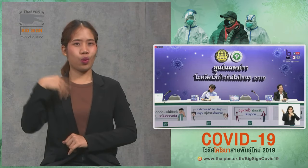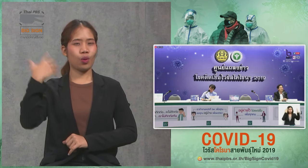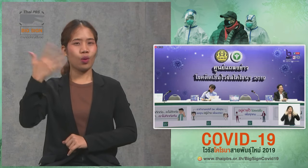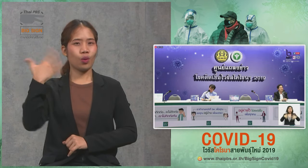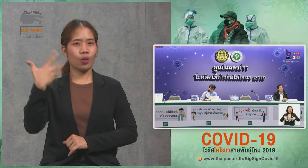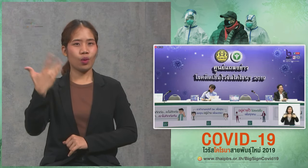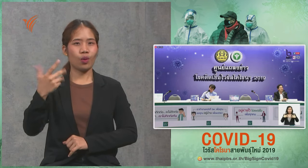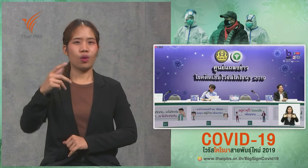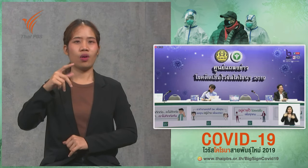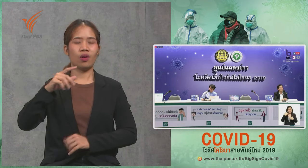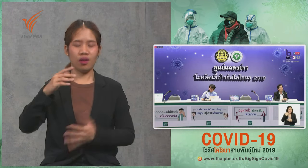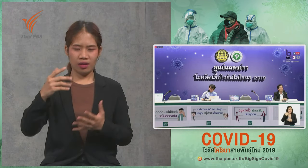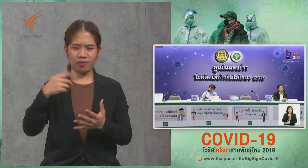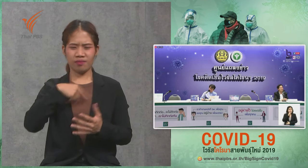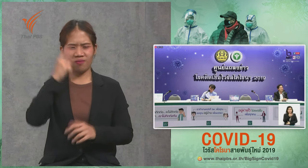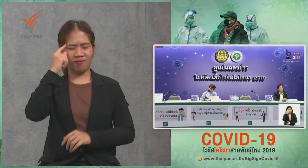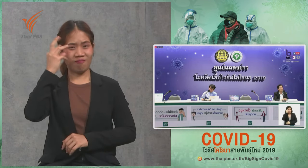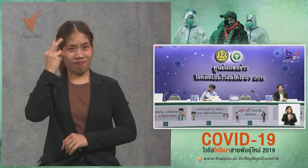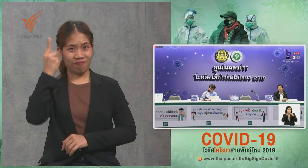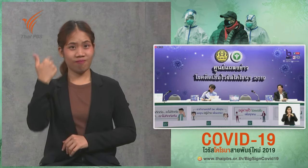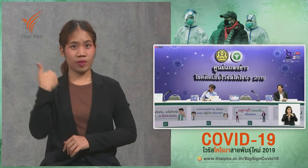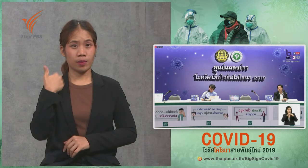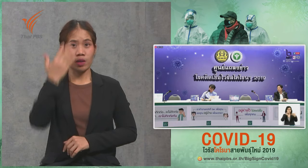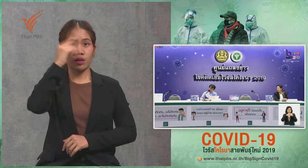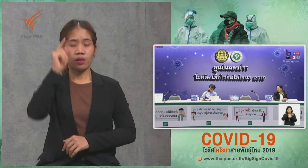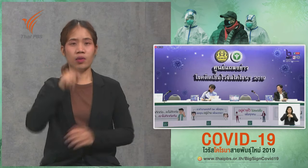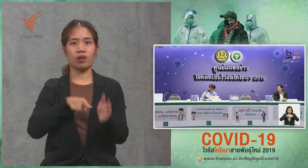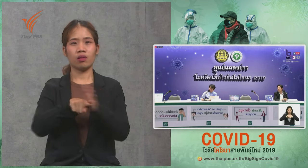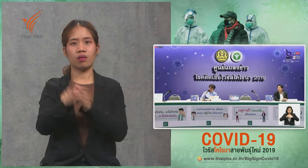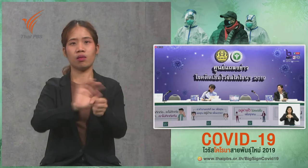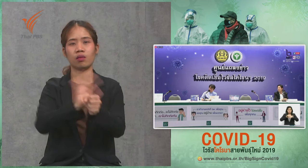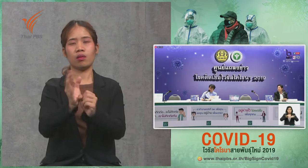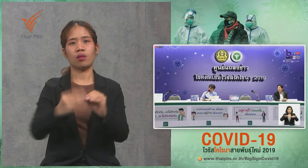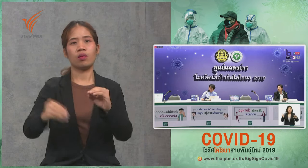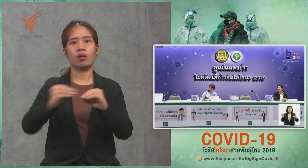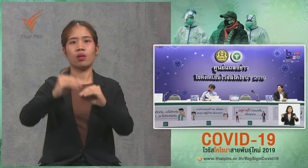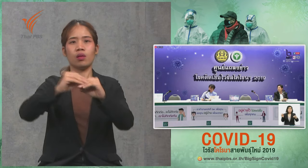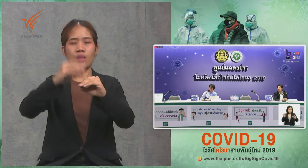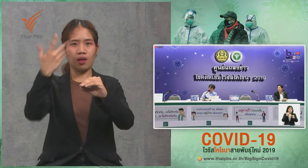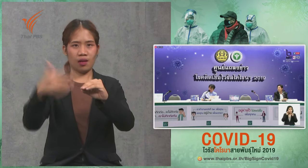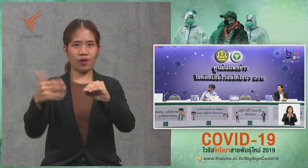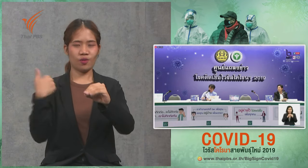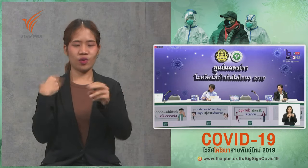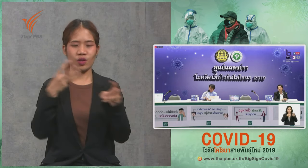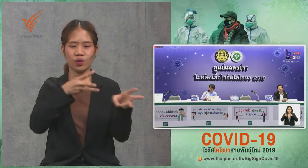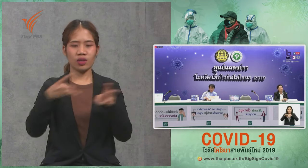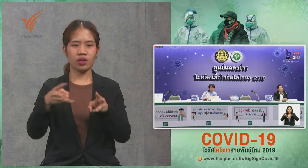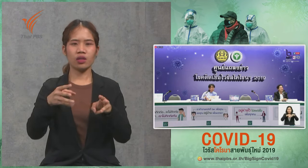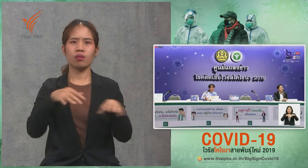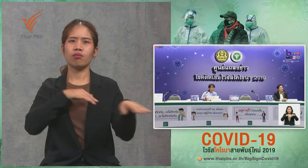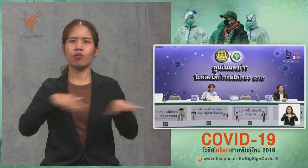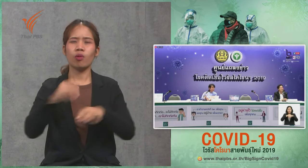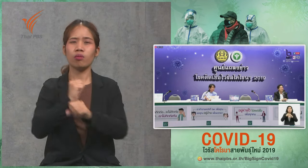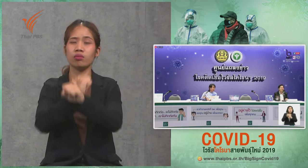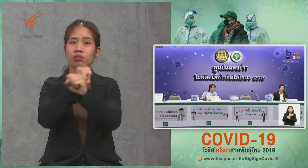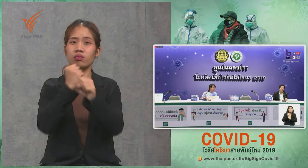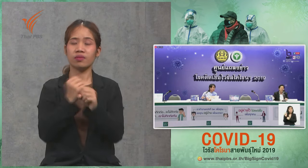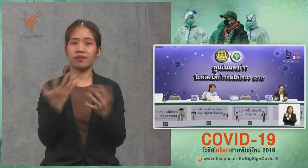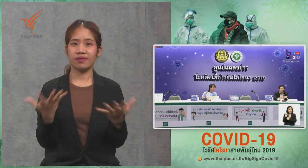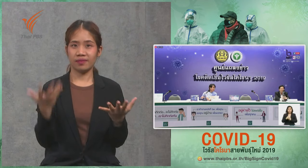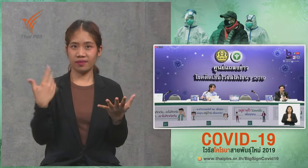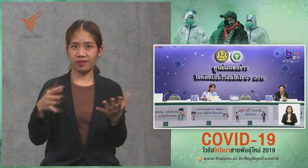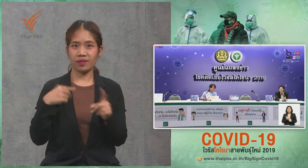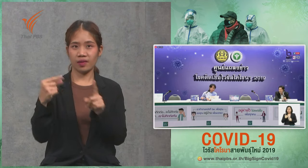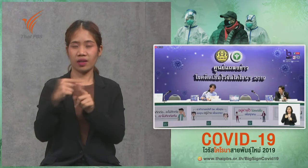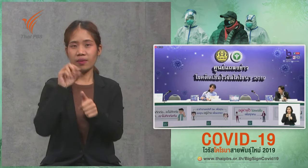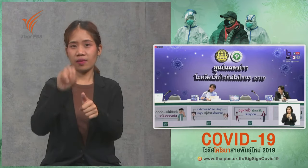จารย์กังวลไหมคะว่าการระบาดของโควิด-19 เนี่ยจะเพิ่มมากขึ้นแล้วก็มีมาตรการในการรับมือยังไงบ้างคะอาจารย์รวมไปถึงคำแนะน